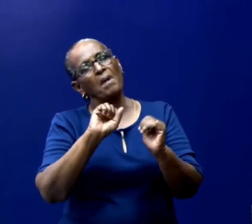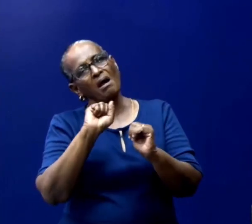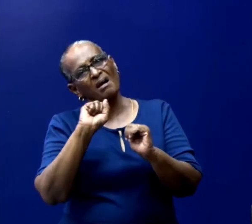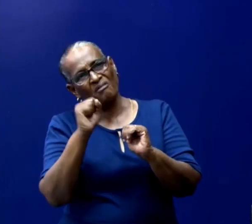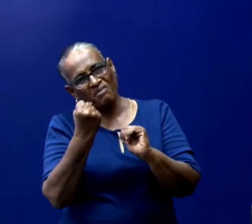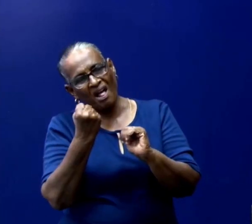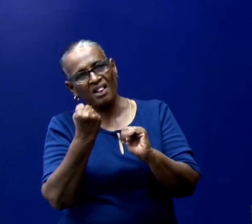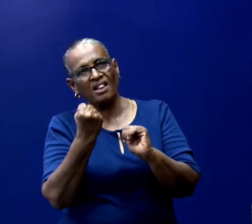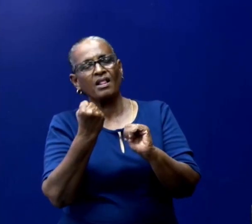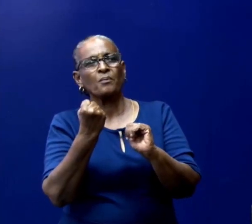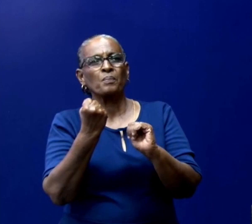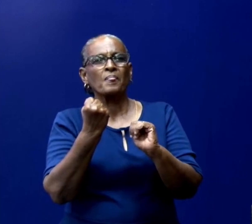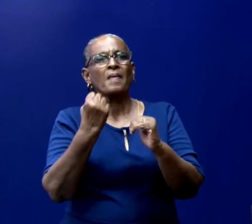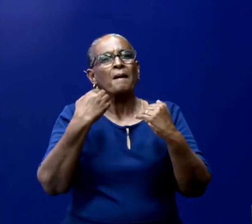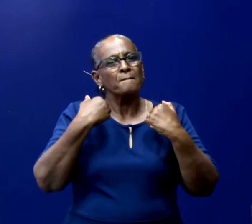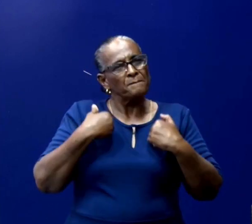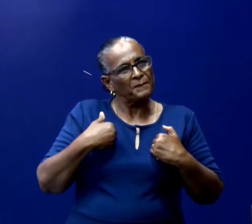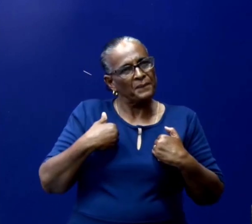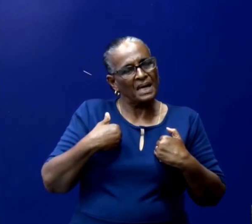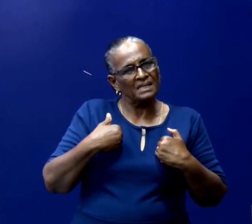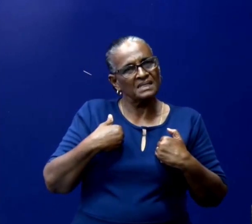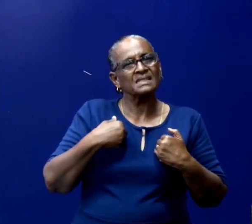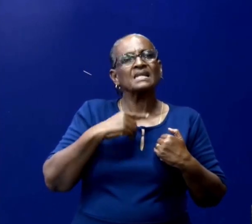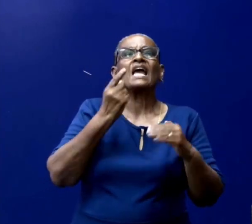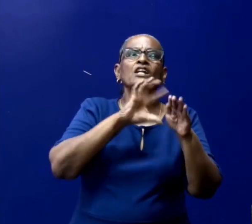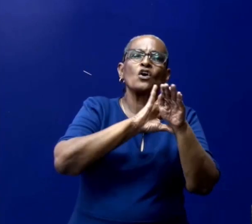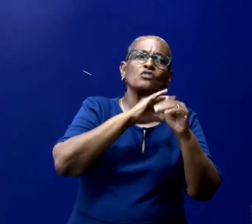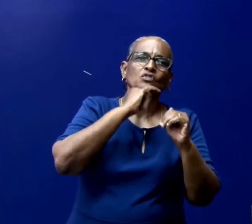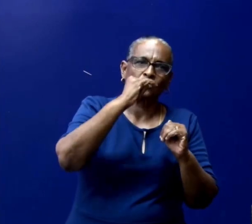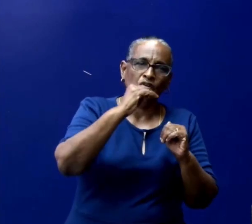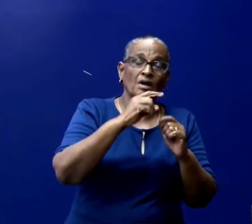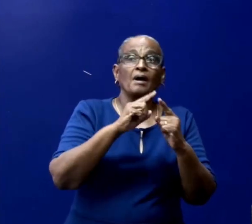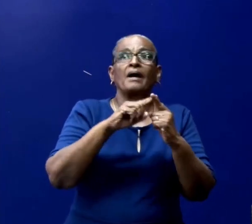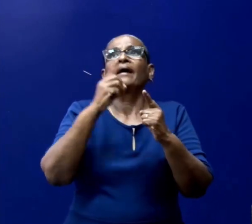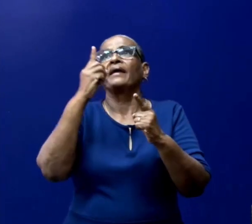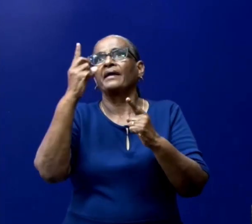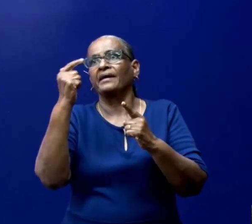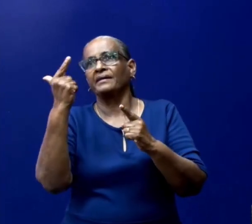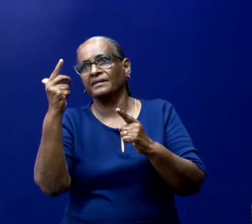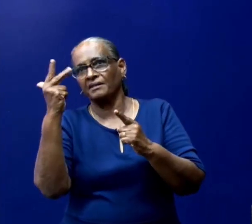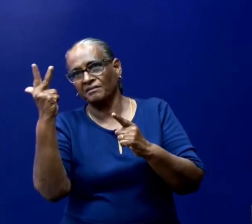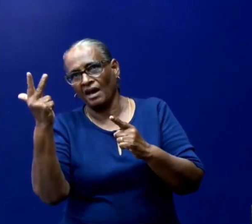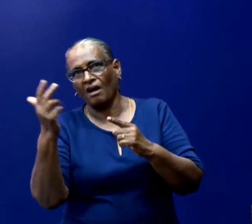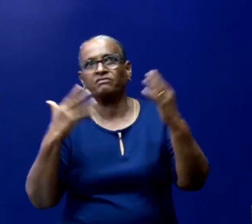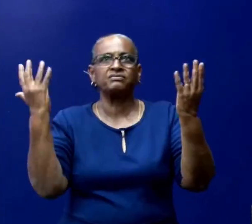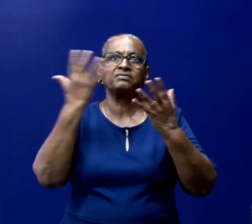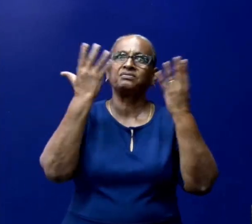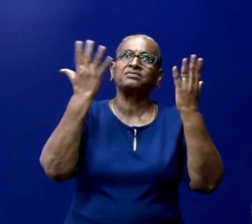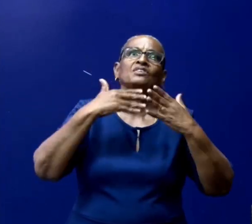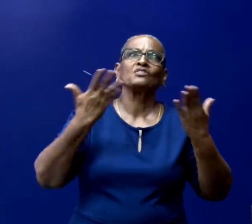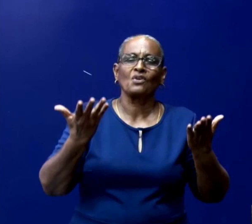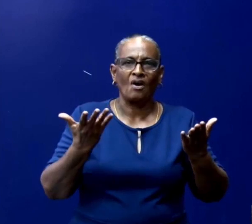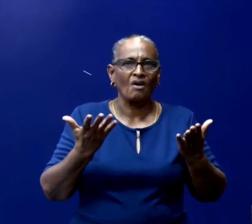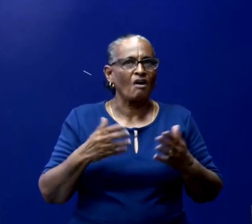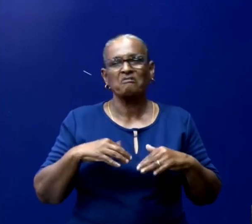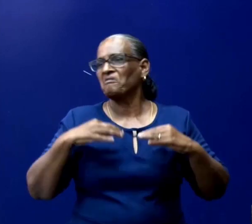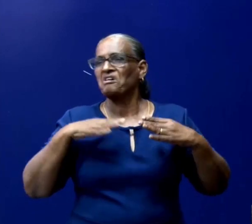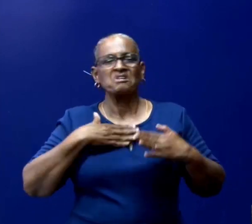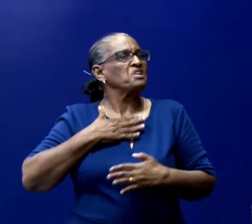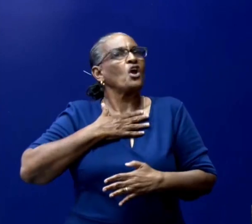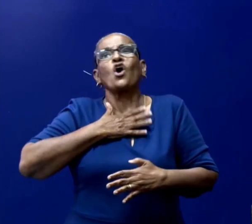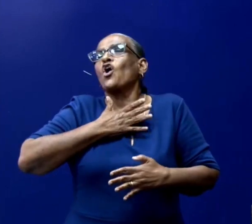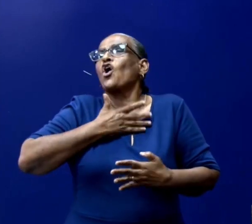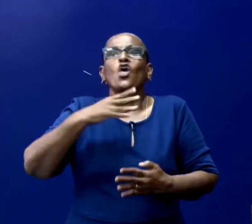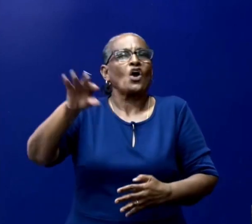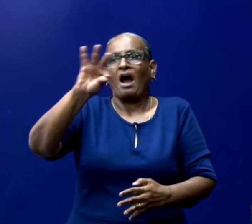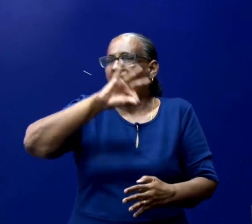hebben dat mensen en hun huisarts bellen. Of 178. Of toch nog radeloos zijn. Of niet happy zijn met het